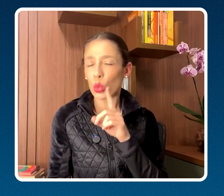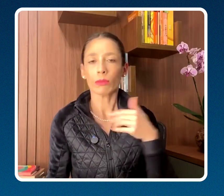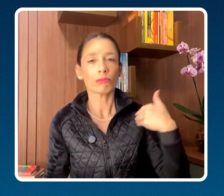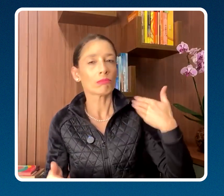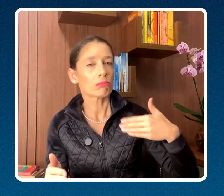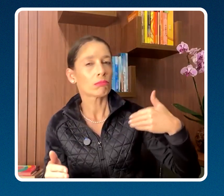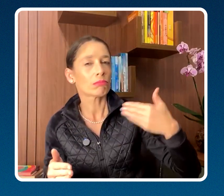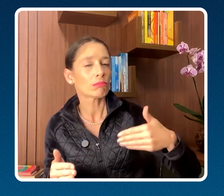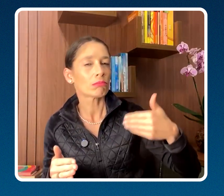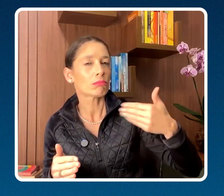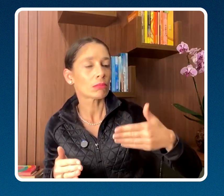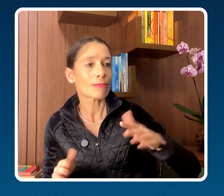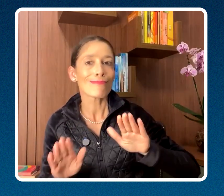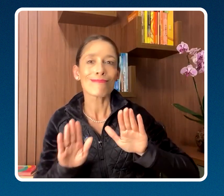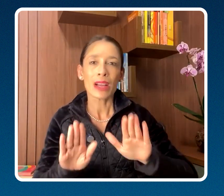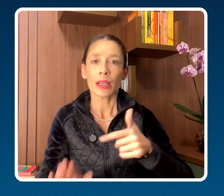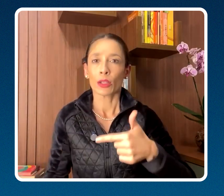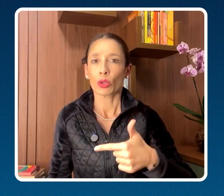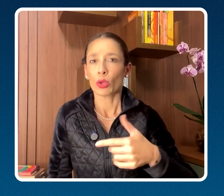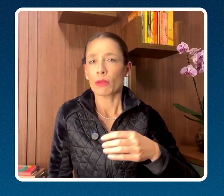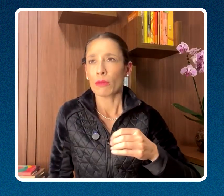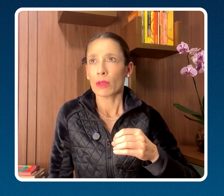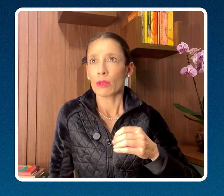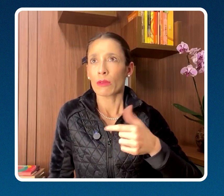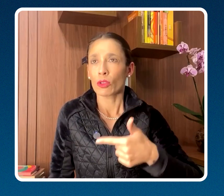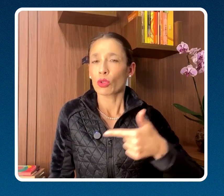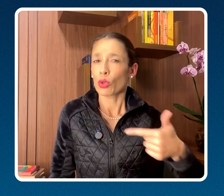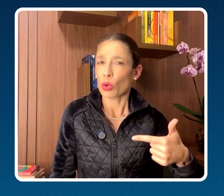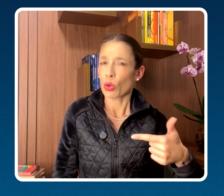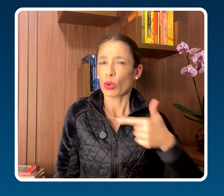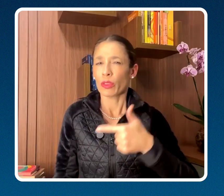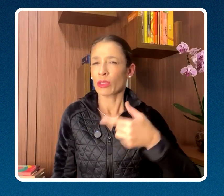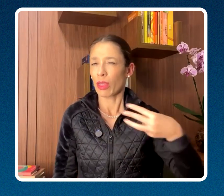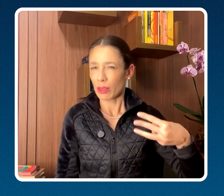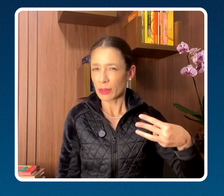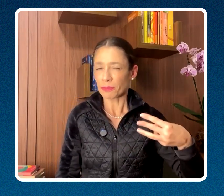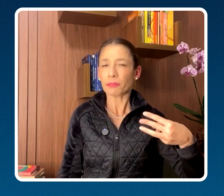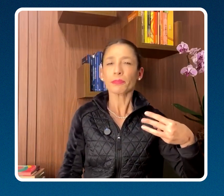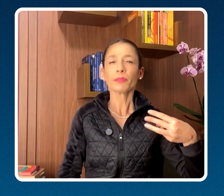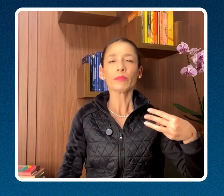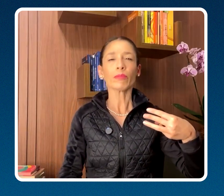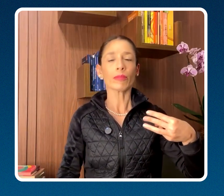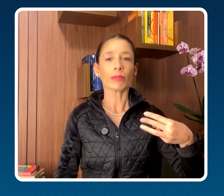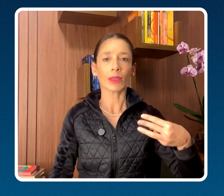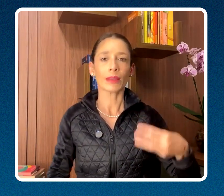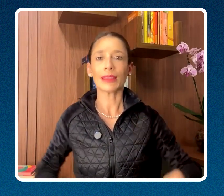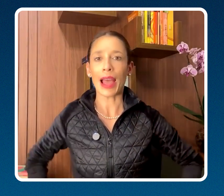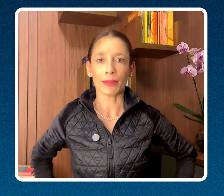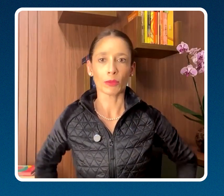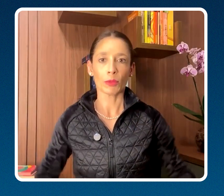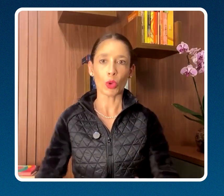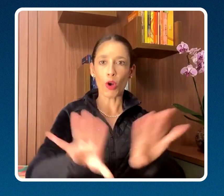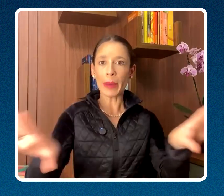indo, mas no final de 2022 para 2023, eu estou indo na sequência, professora.